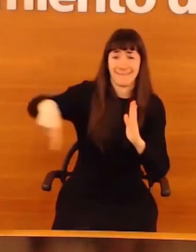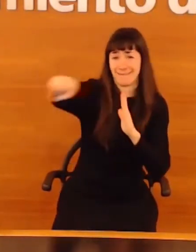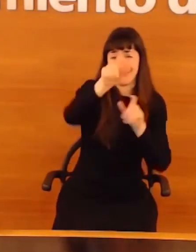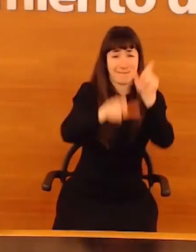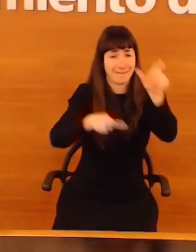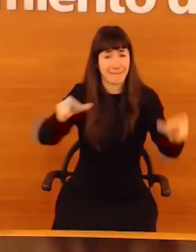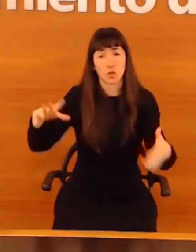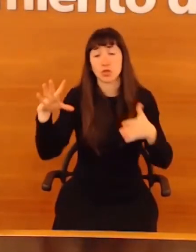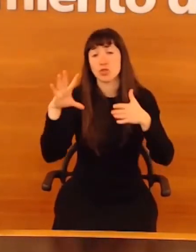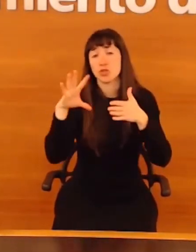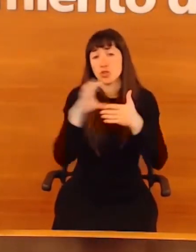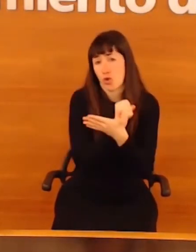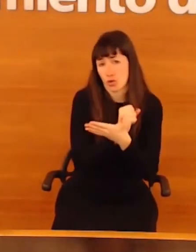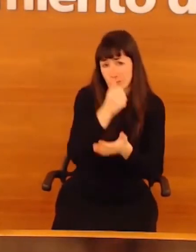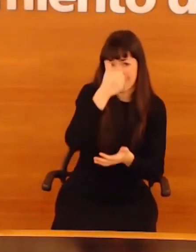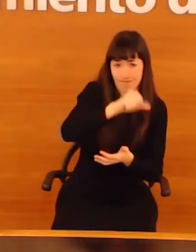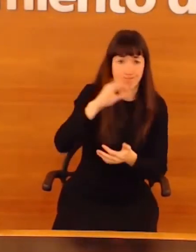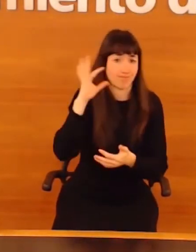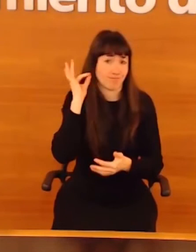y ciudadanas de esta ciudad,